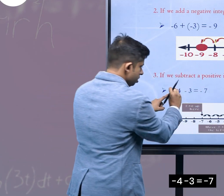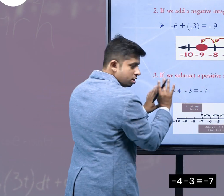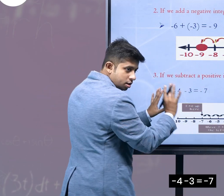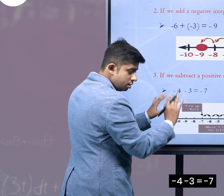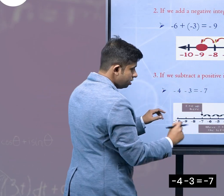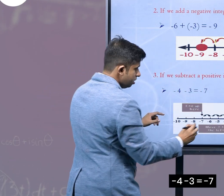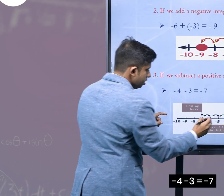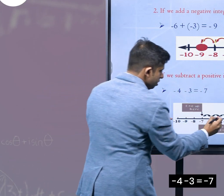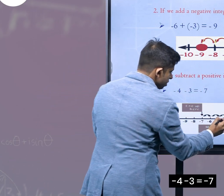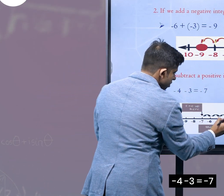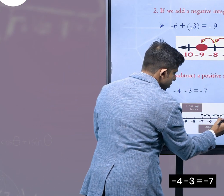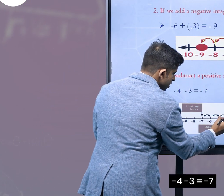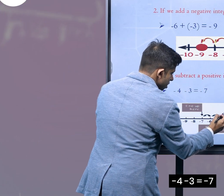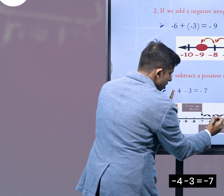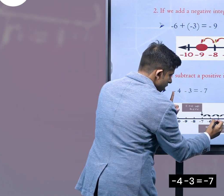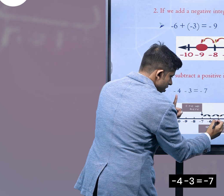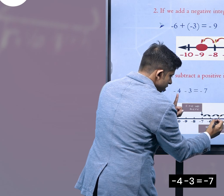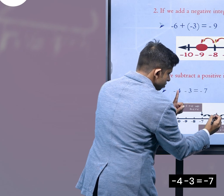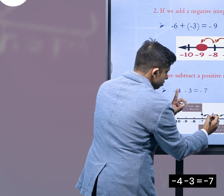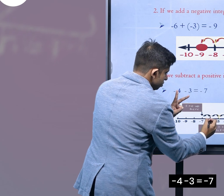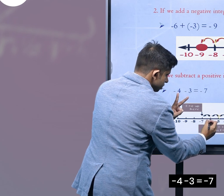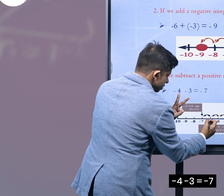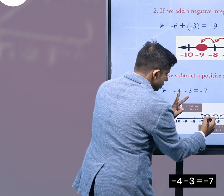4 - 3 equals to -7.